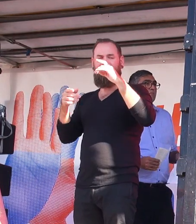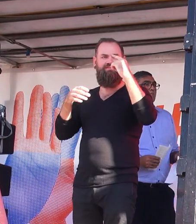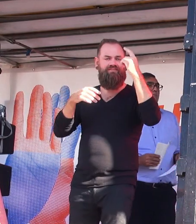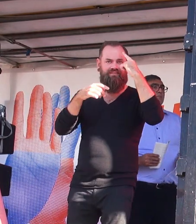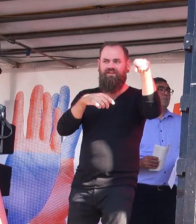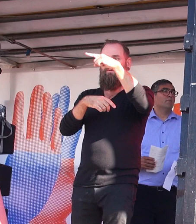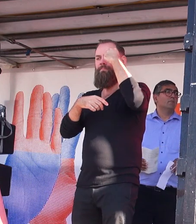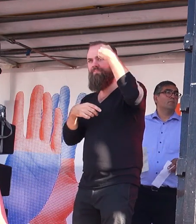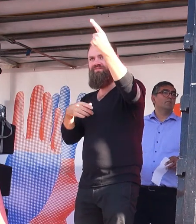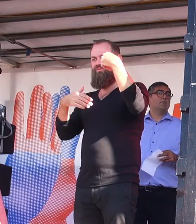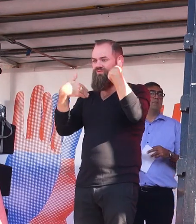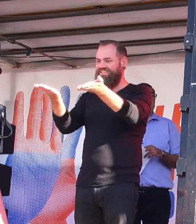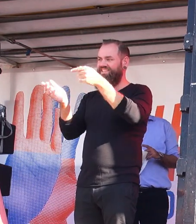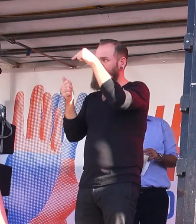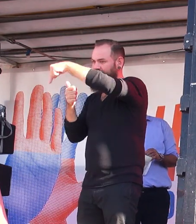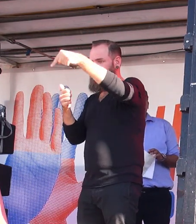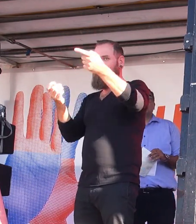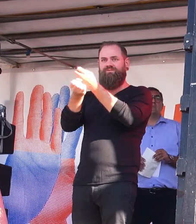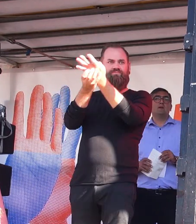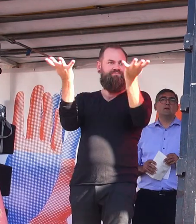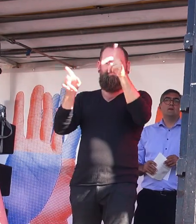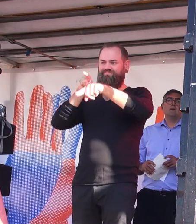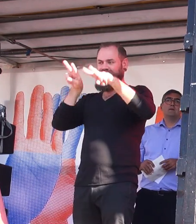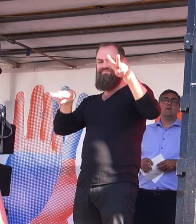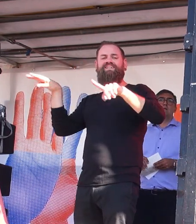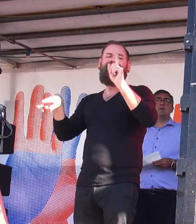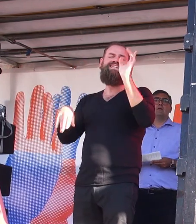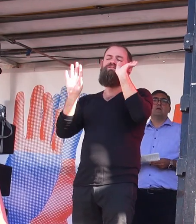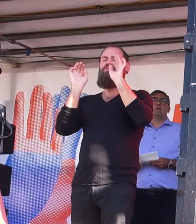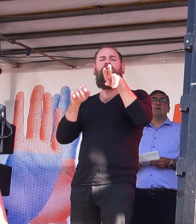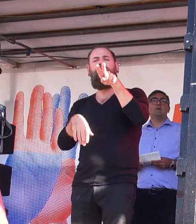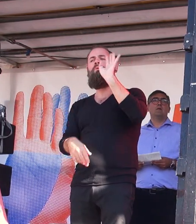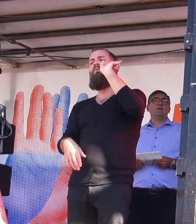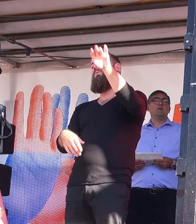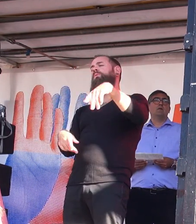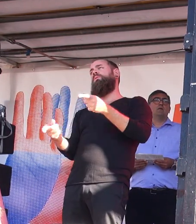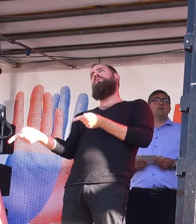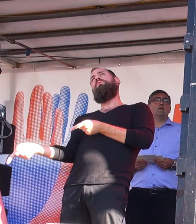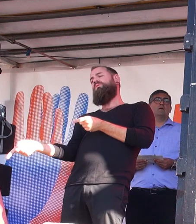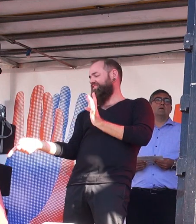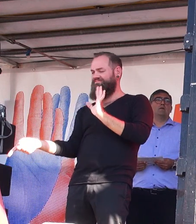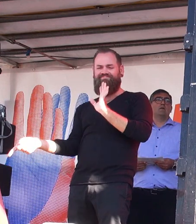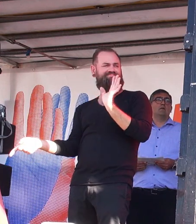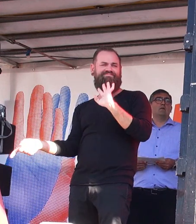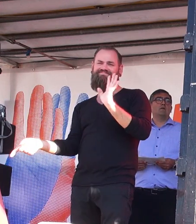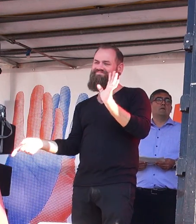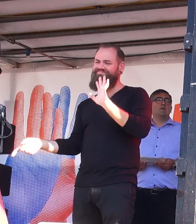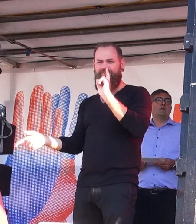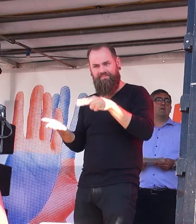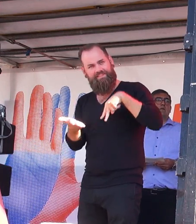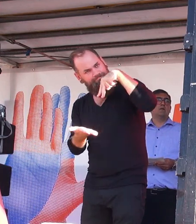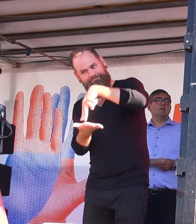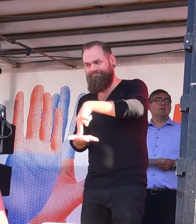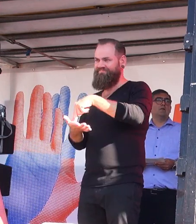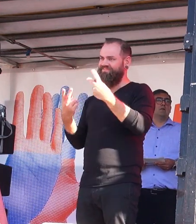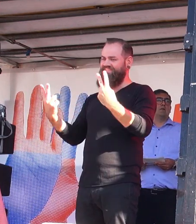Komfortzone erklären, sondern dass wir auf die Straße gehen und da sagen, unteilbar, Rassismus gehört nicht hier auf diesen Straßen, gehört nicht